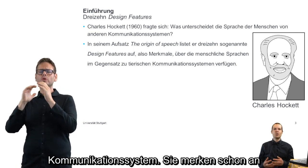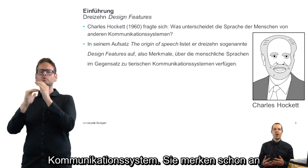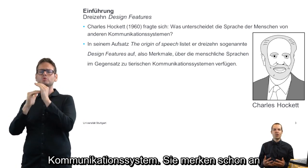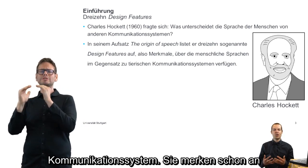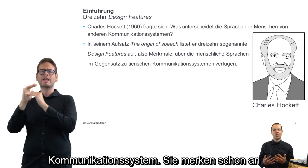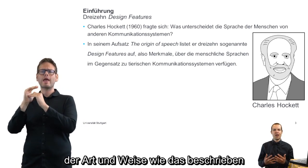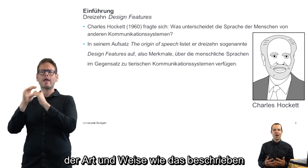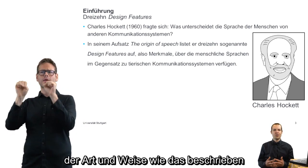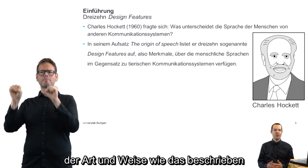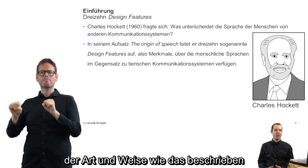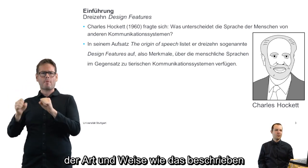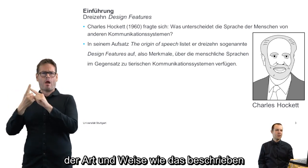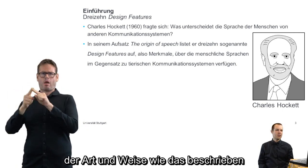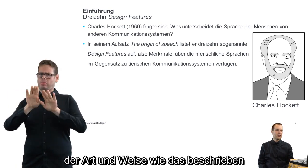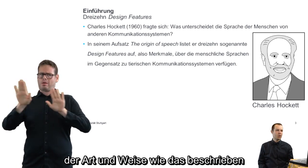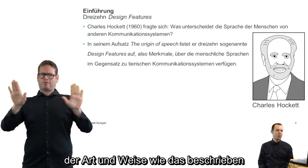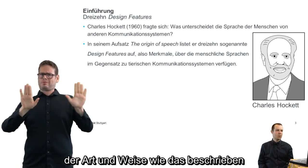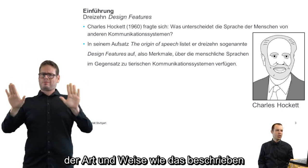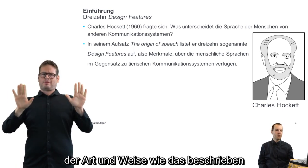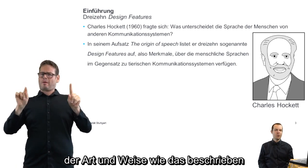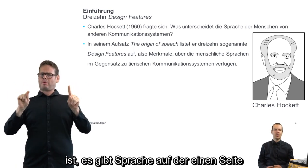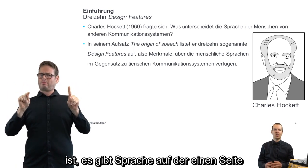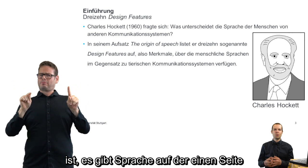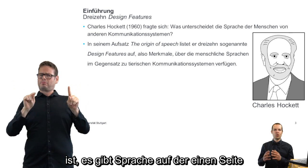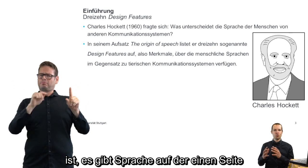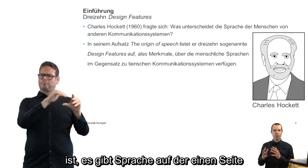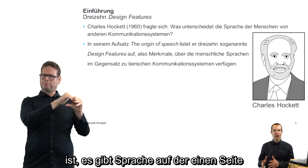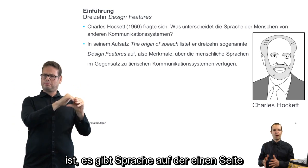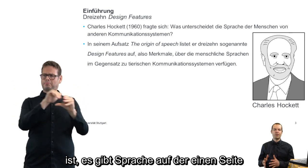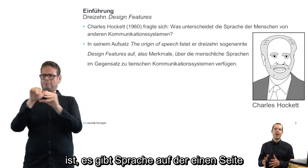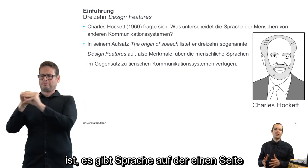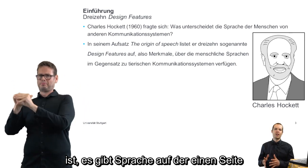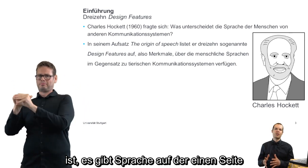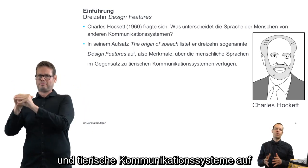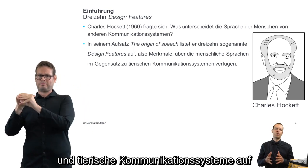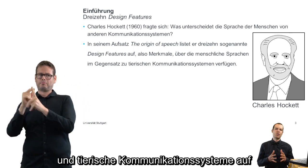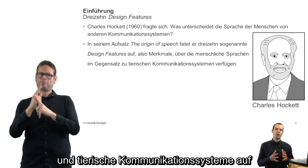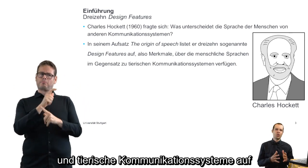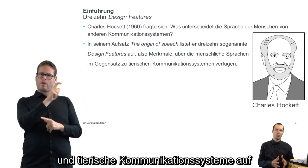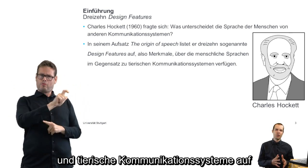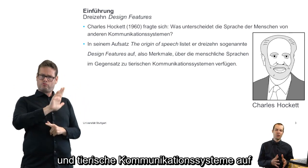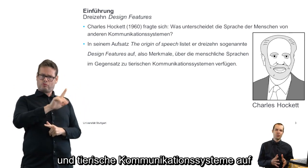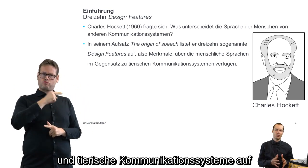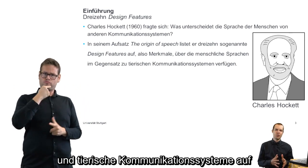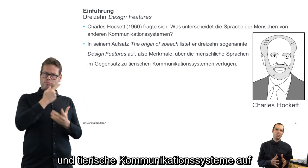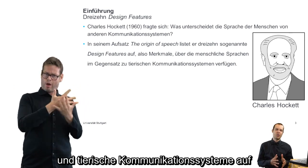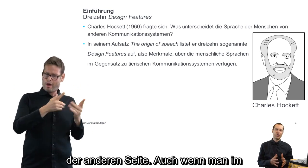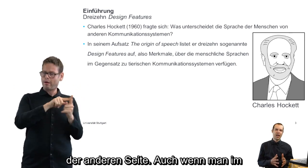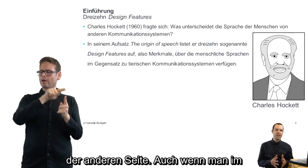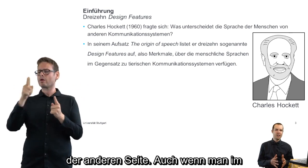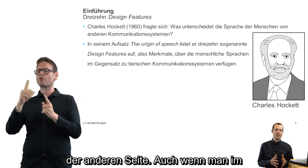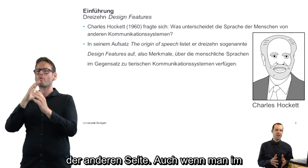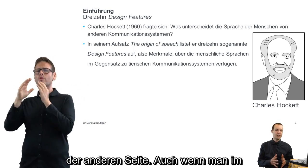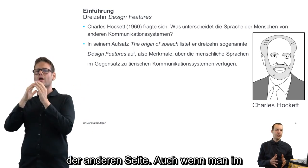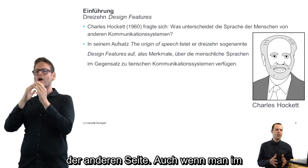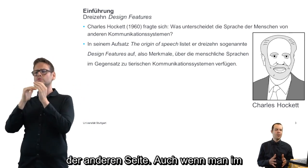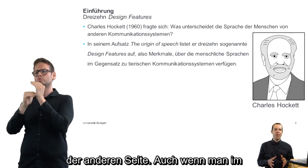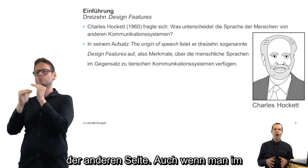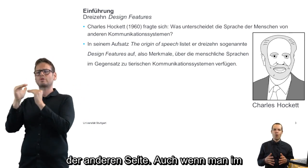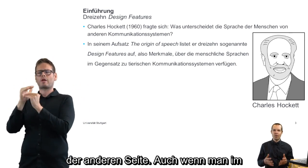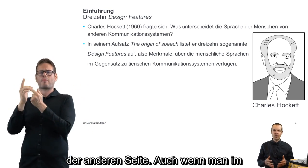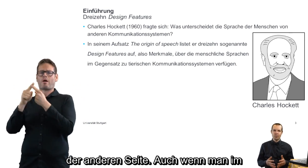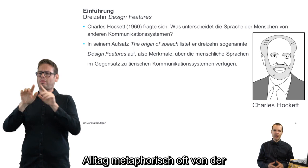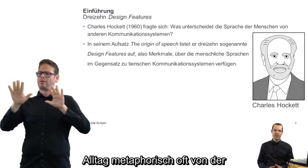Sie merken schon an der Art und Weise, wie das beschrieben ist. Es gibt Sprache auf der einen Seite und tierische Kommunikationssysteme auf der anderen Seite.